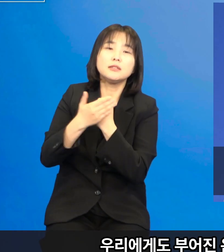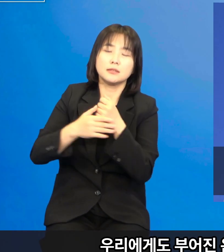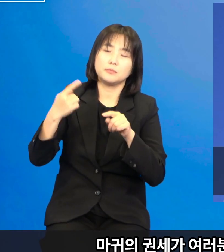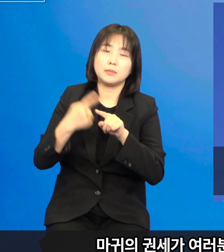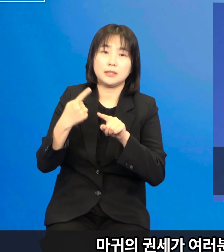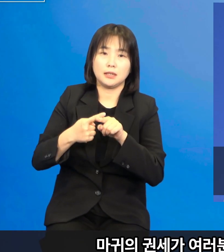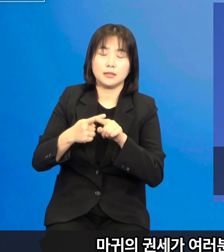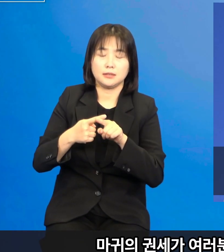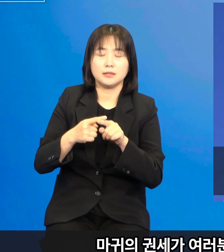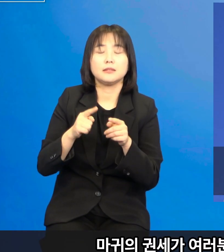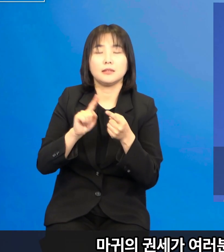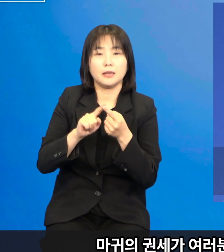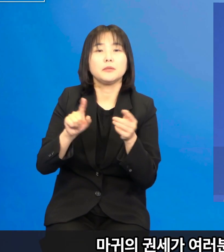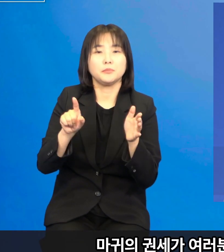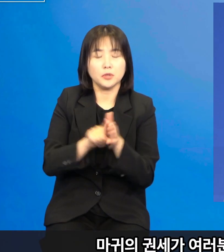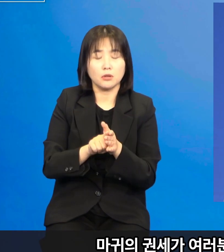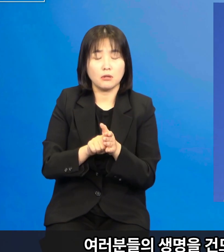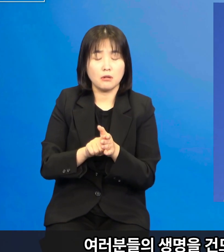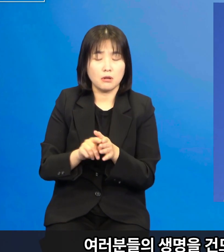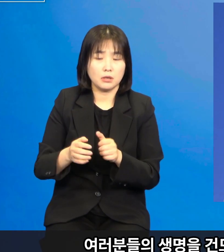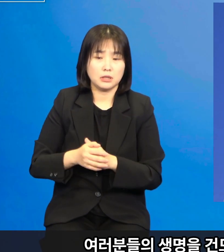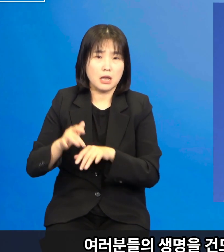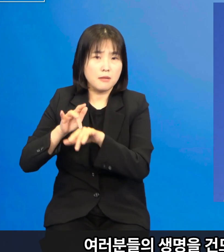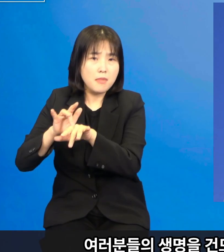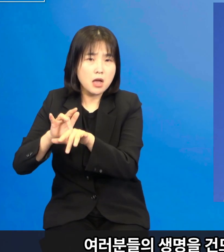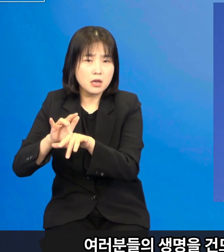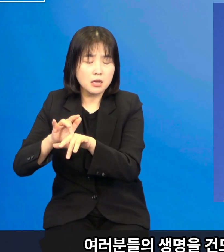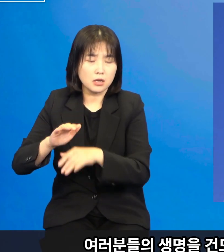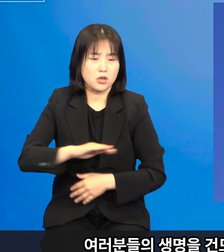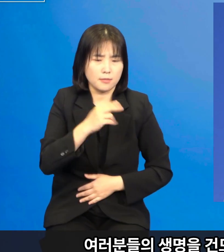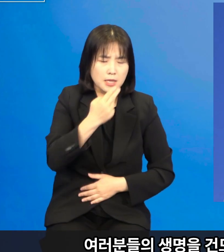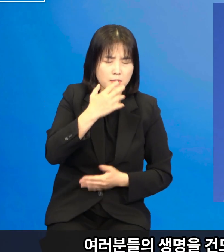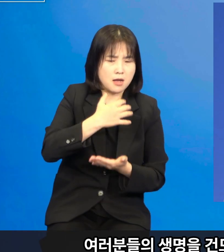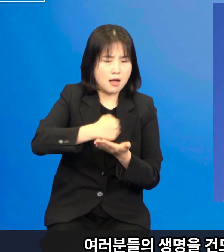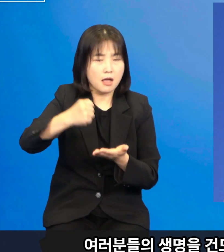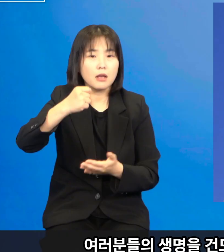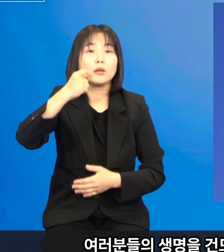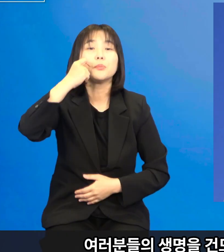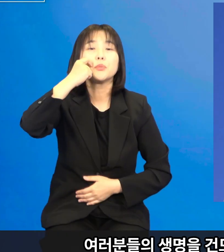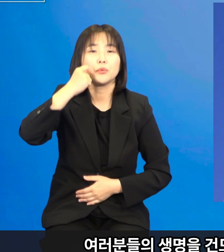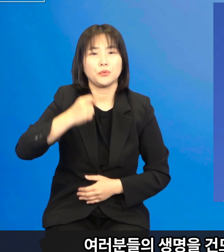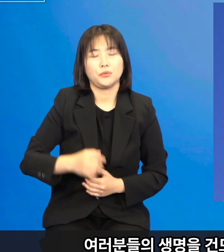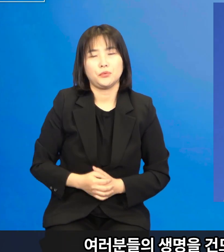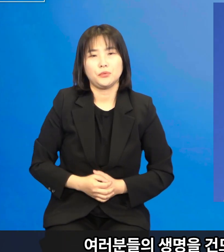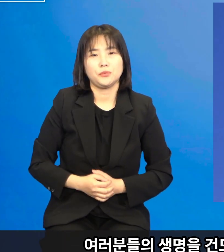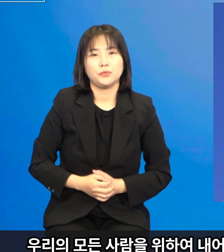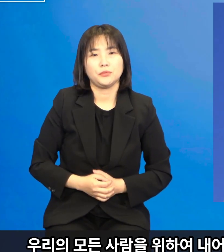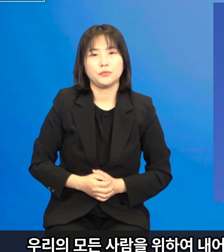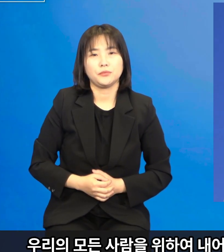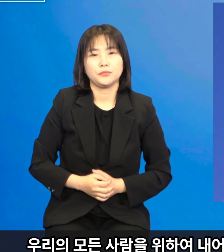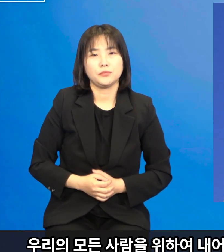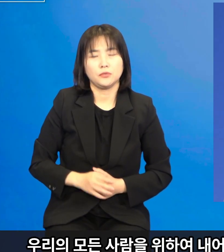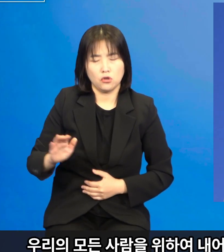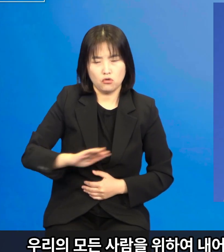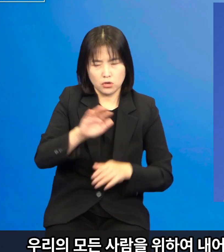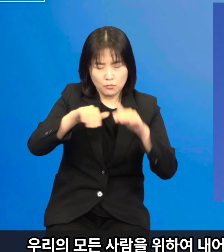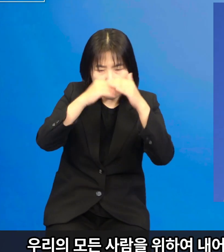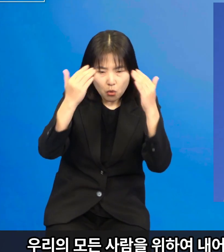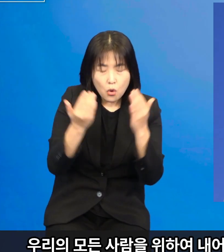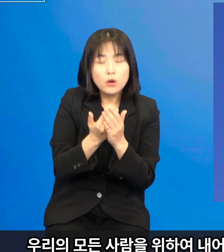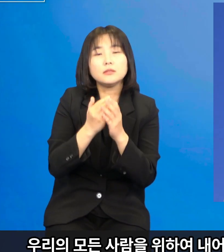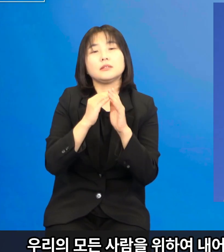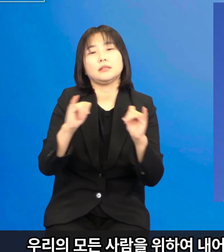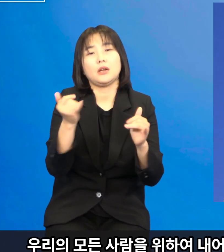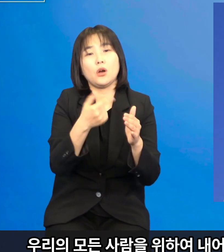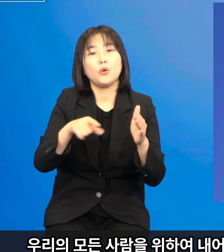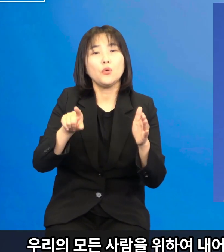믿습니다. 마귀 권세가 여러분들을 뺏어갈 수 없고 여러분들의 생명을 건드릴 수 없다는 것이지요. 우리의 모든 사람을